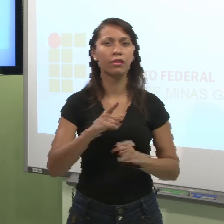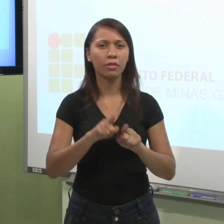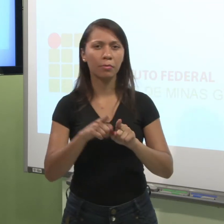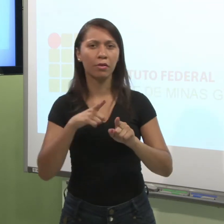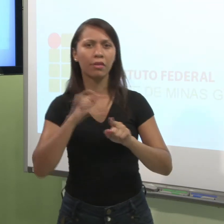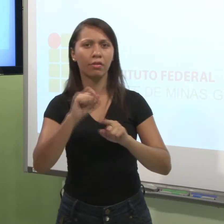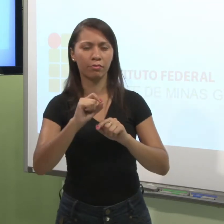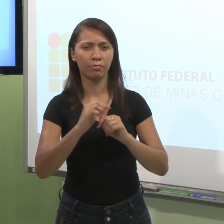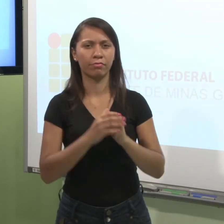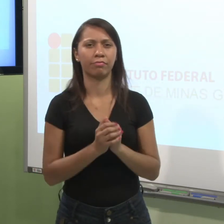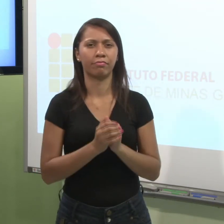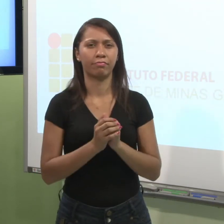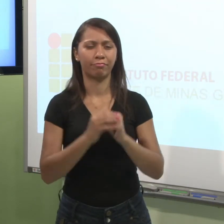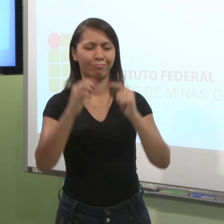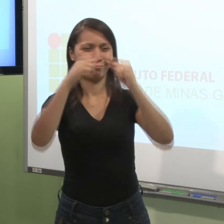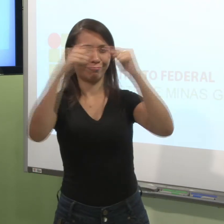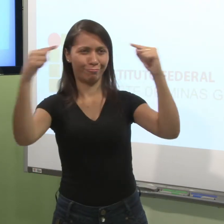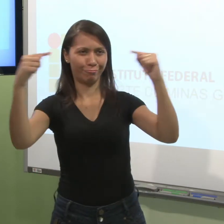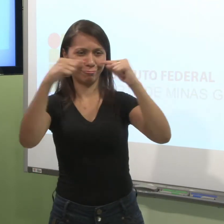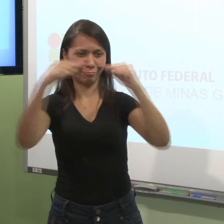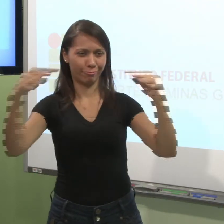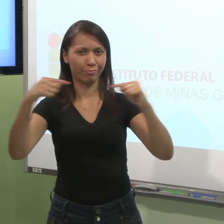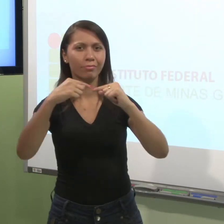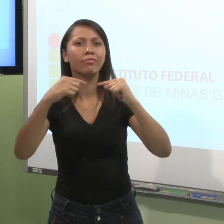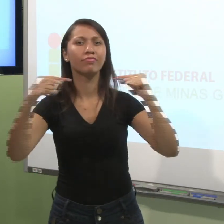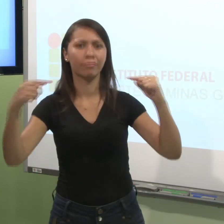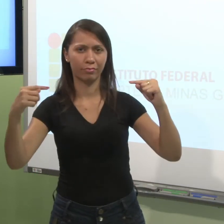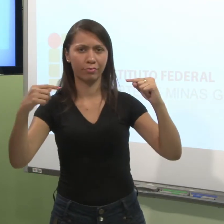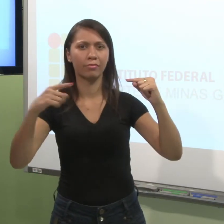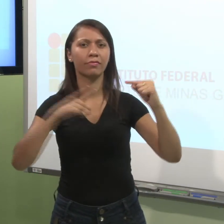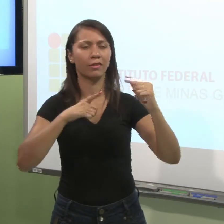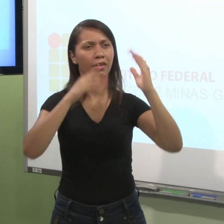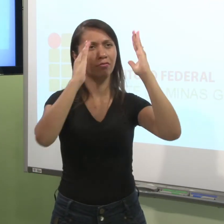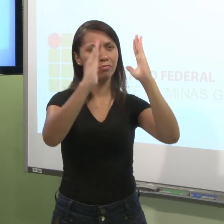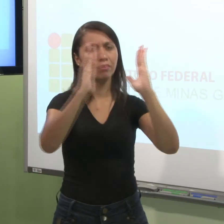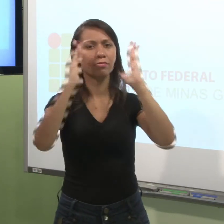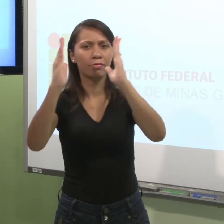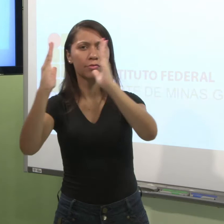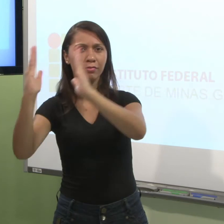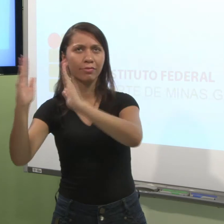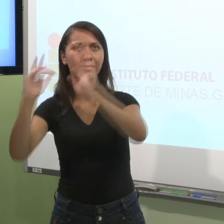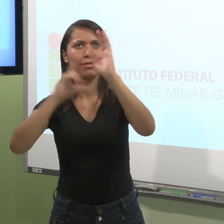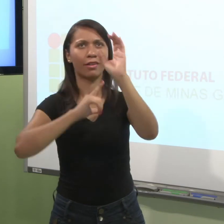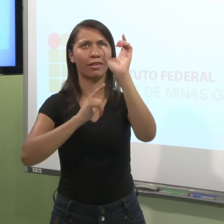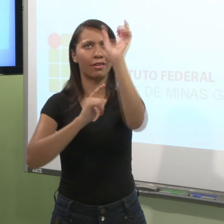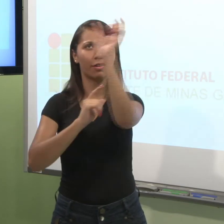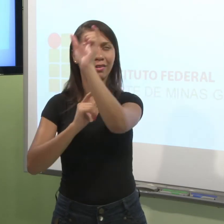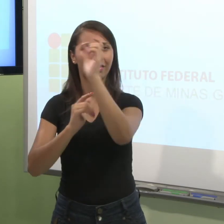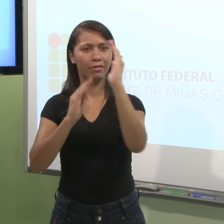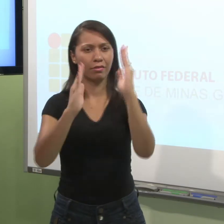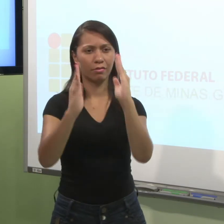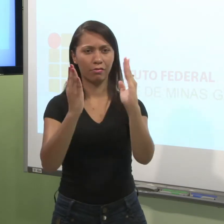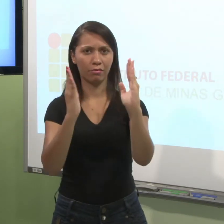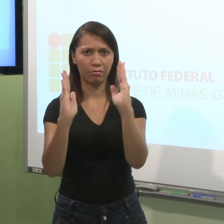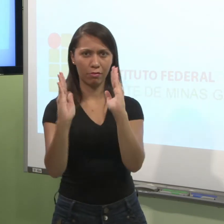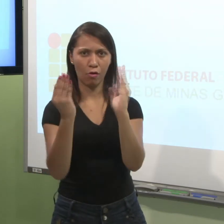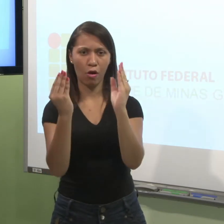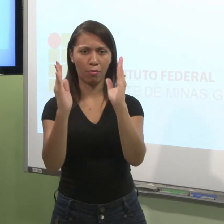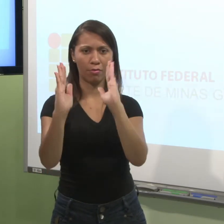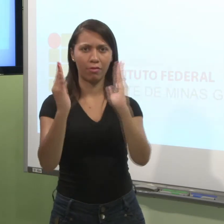horizontal, nas opções esquerda, centro e direita, e o alinhamento vertical nas opções inferior, centro e